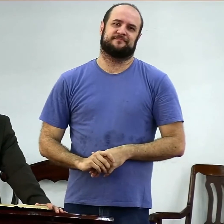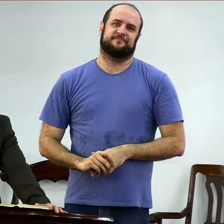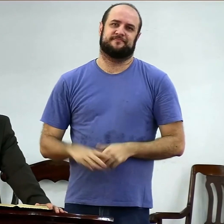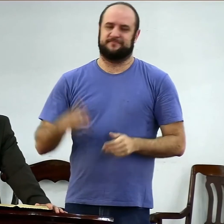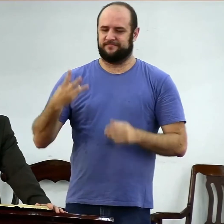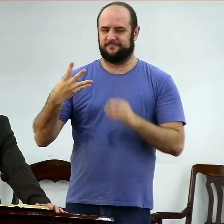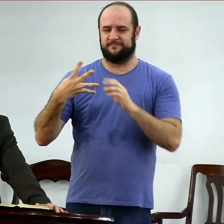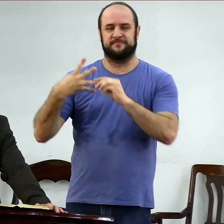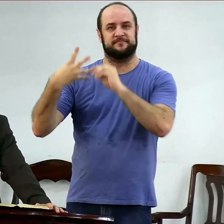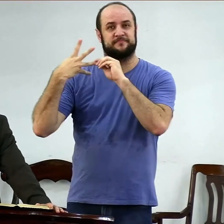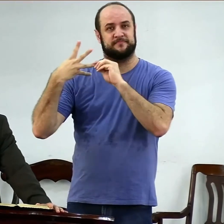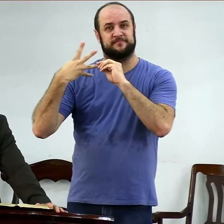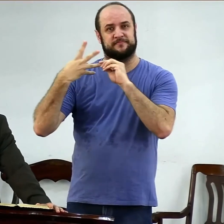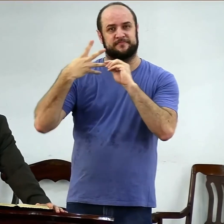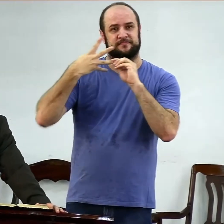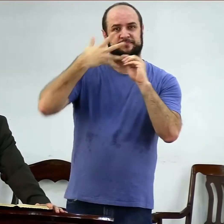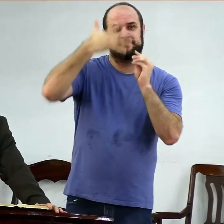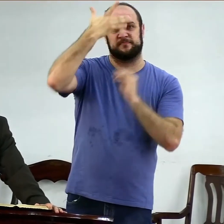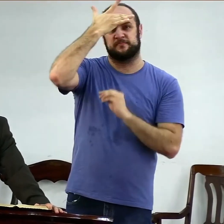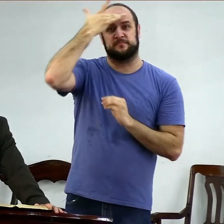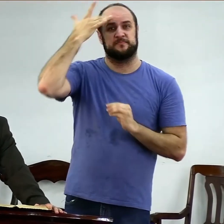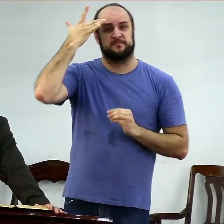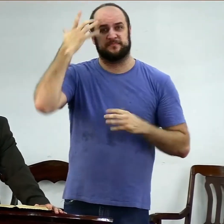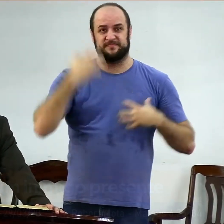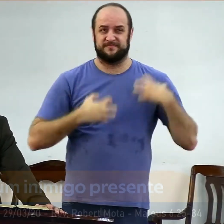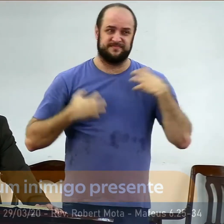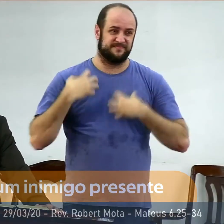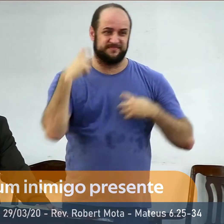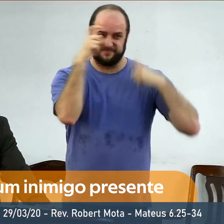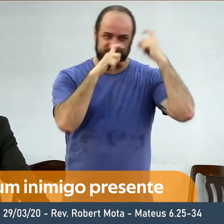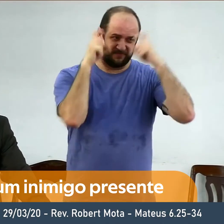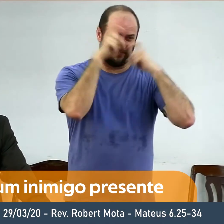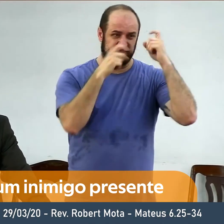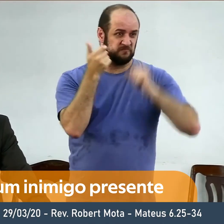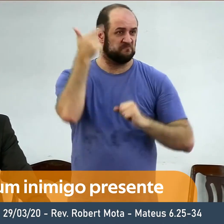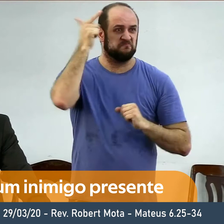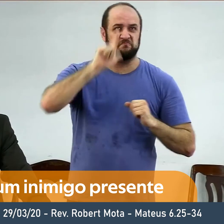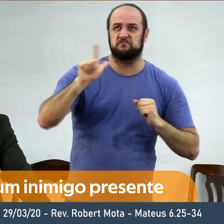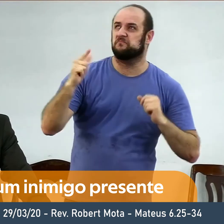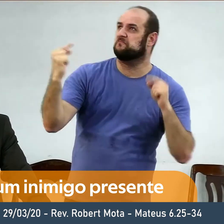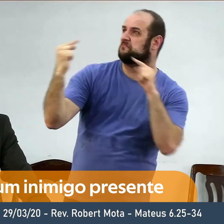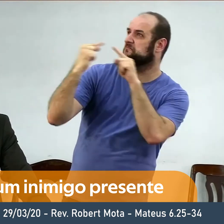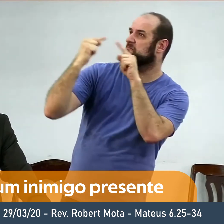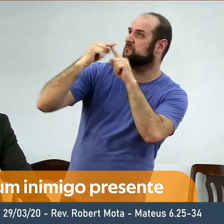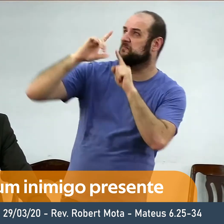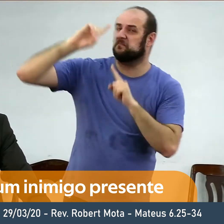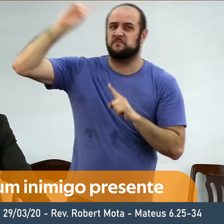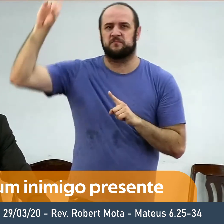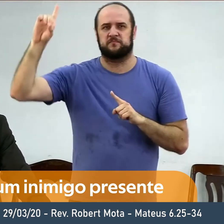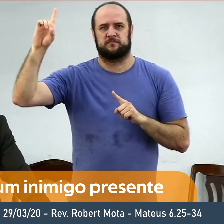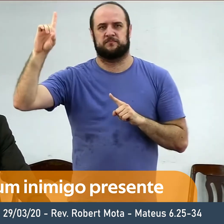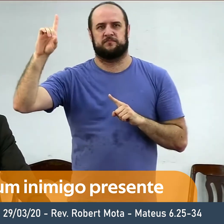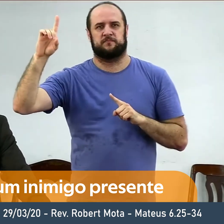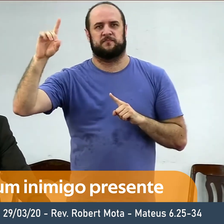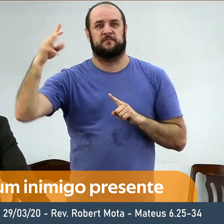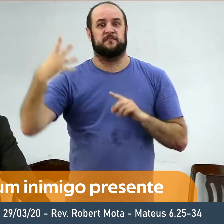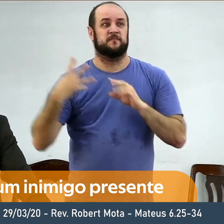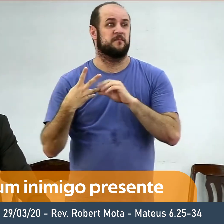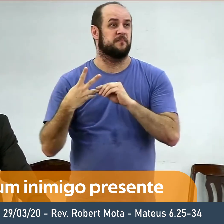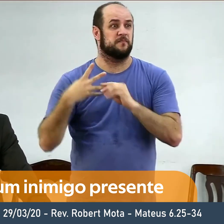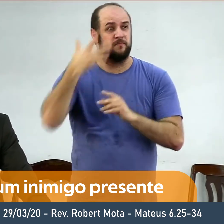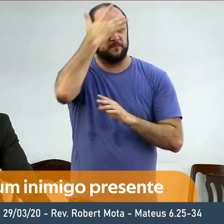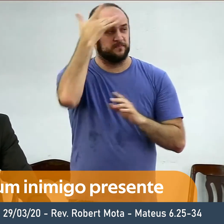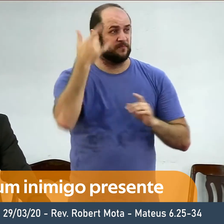O ansioso deixa de crer nas Escrituras porque não consegue meditar nelas. O ansioso é levado pelas